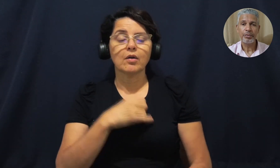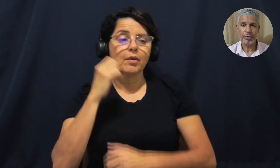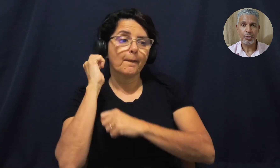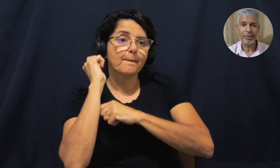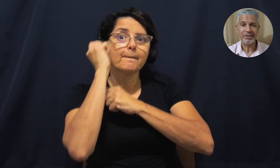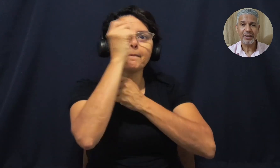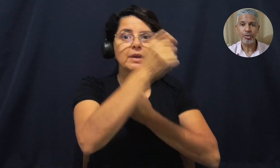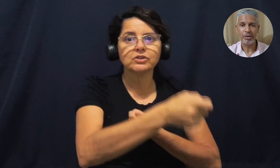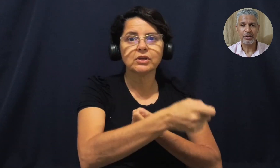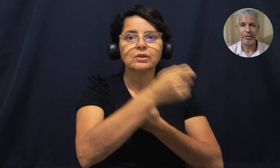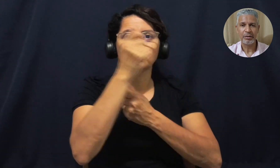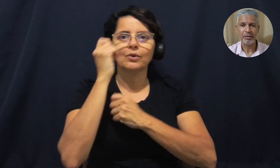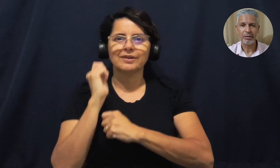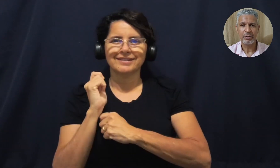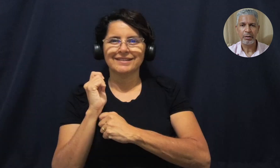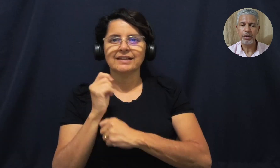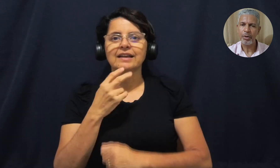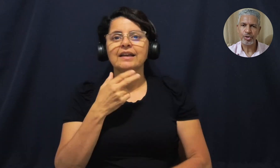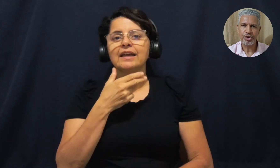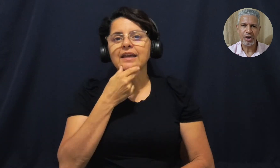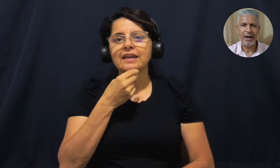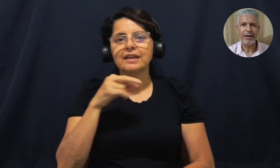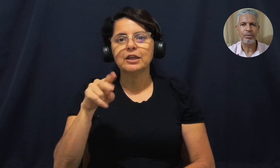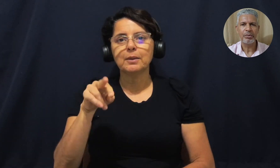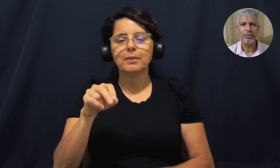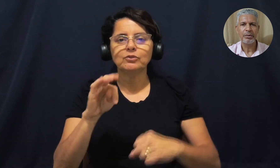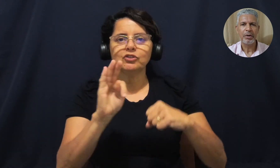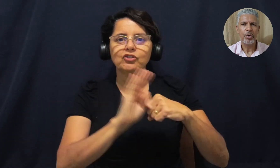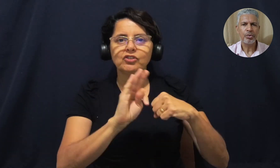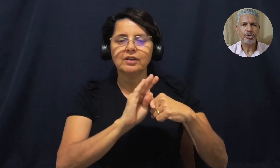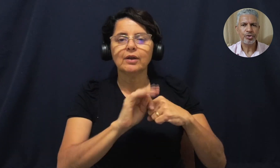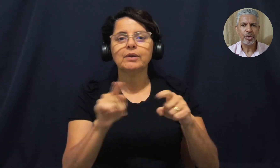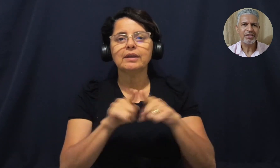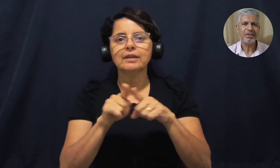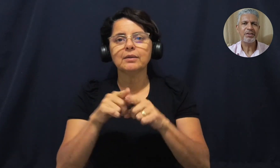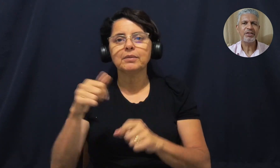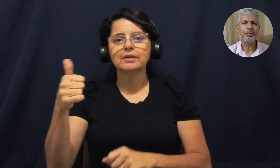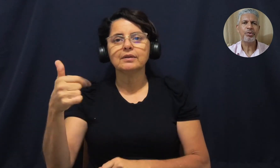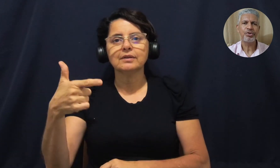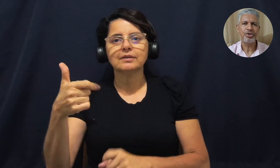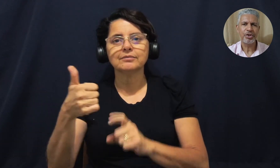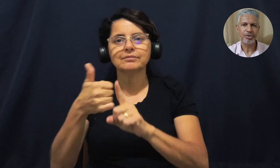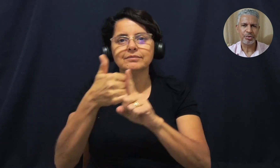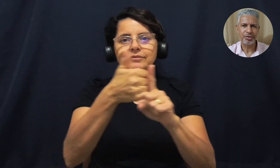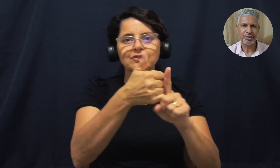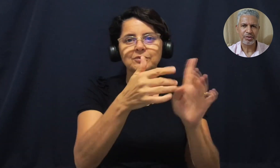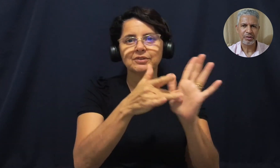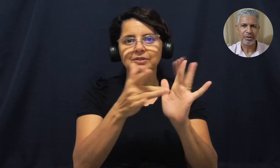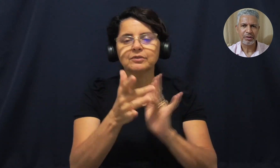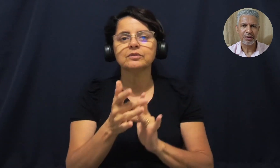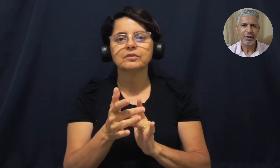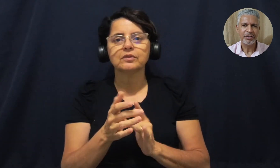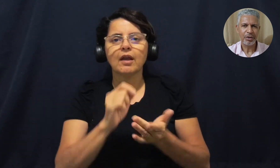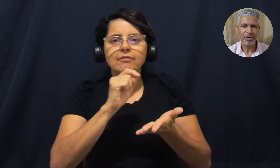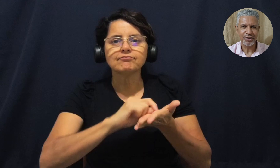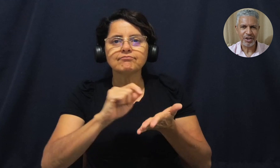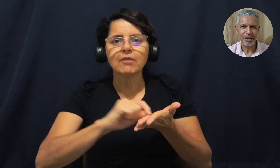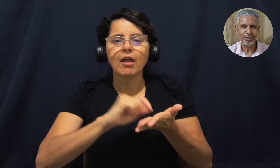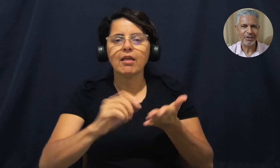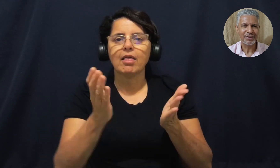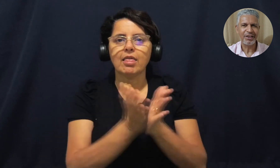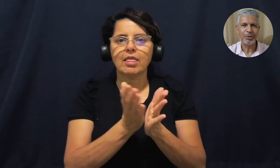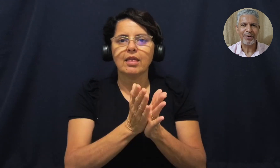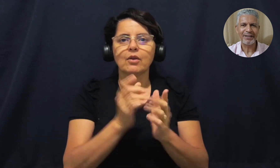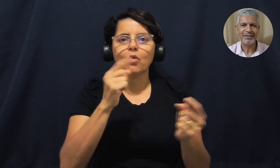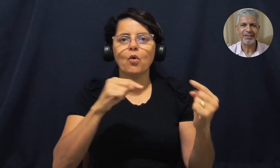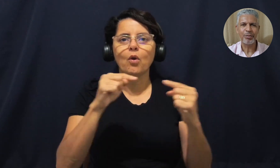João foi um pescador, irmão de Tiago, um dos 12 discípulos de Jesus. Seu evangelho